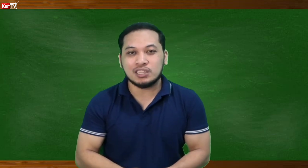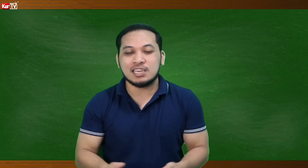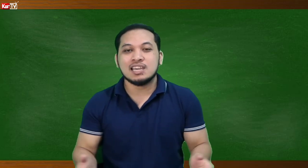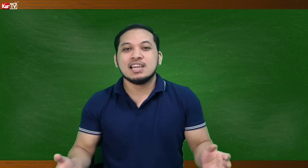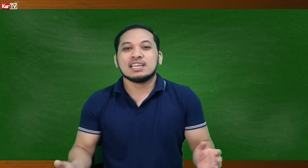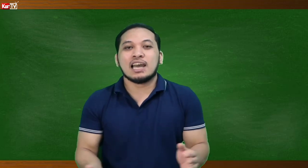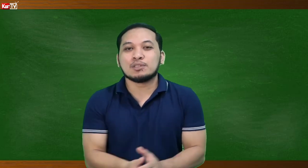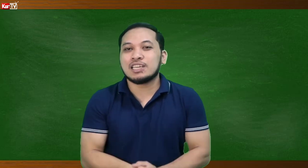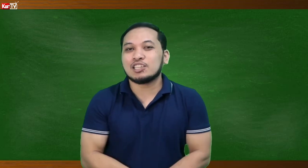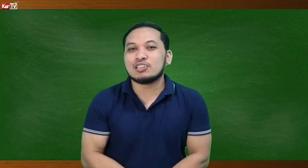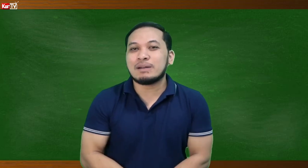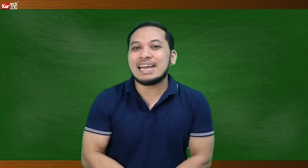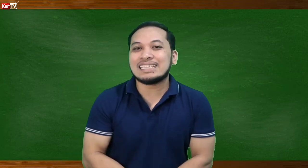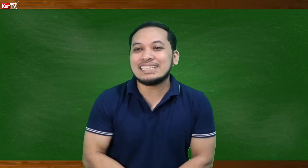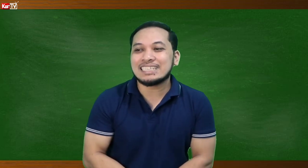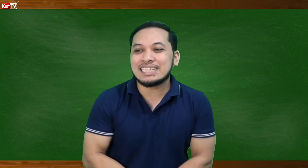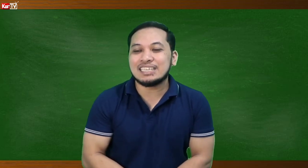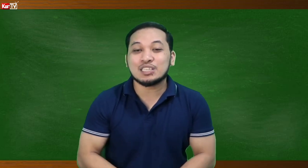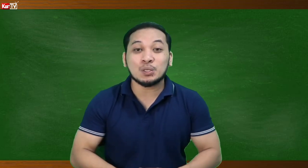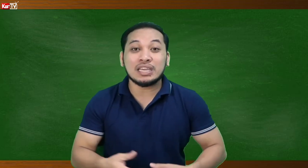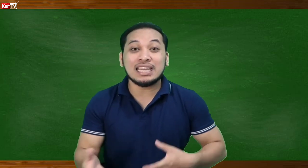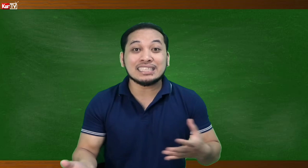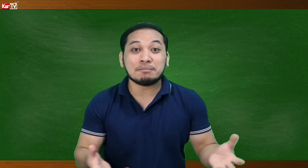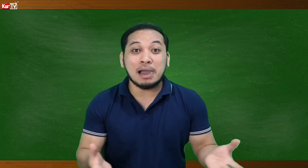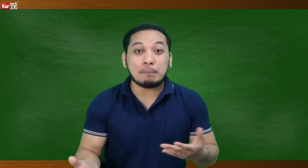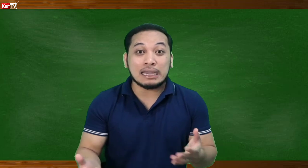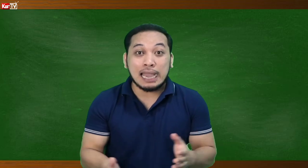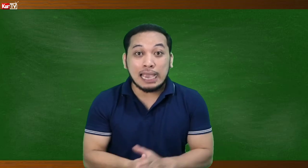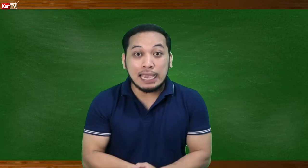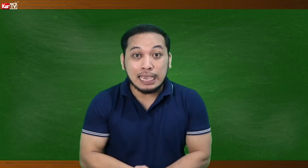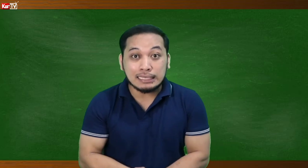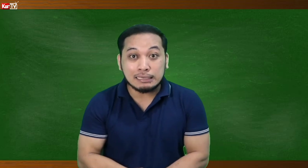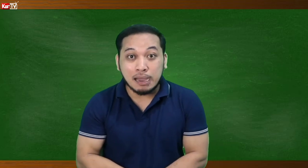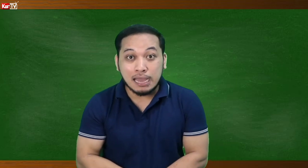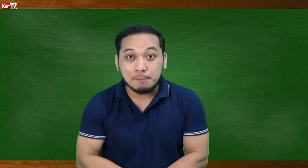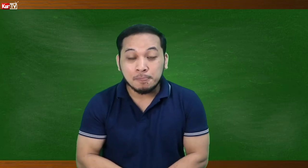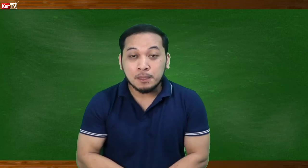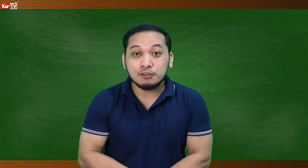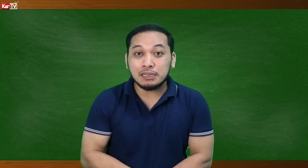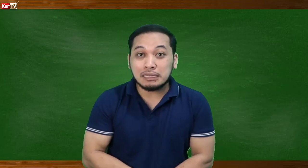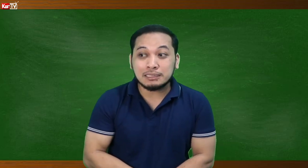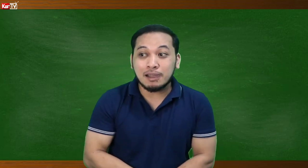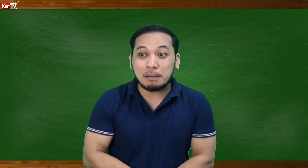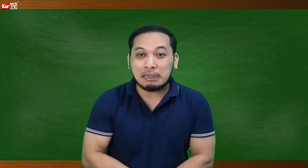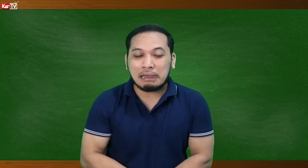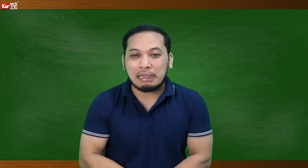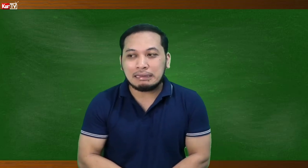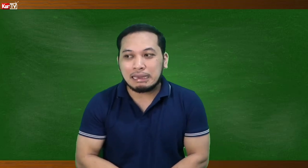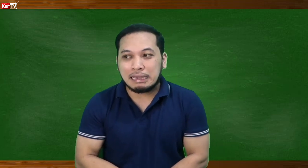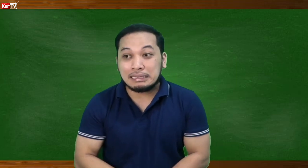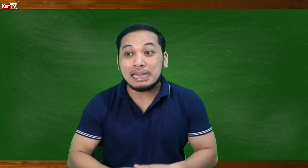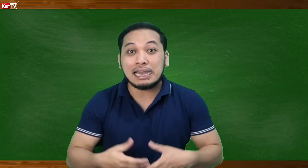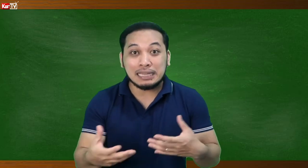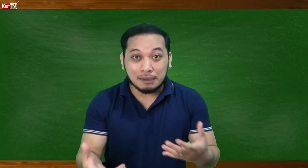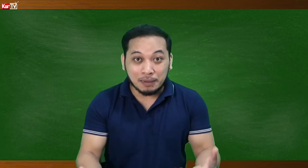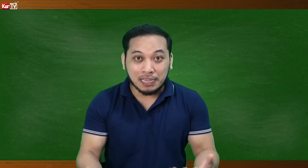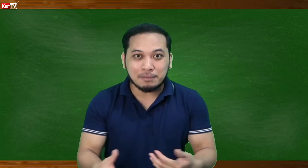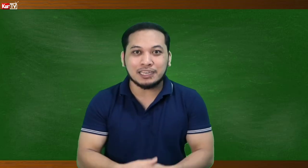community. Tapos, ganito naman natin isisenyas yung ilan sa mga pagkain, di ba? Yung ilan sa mga pagkain na inihahanda kapag kami